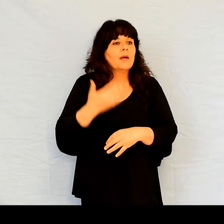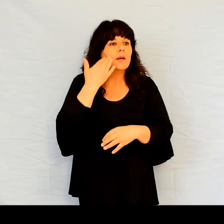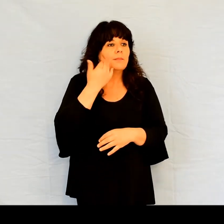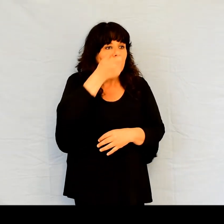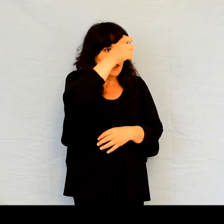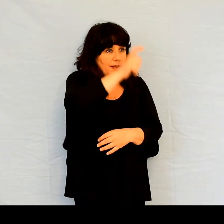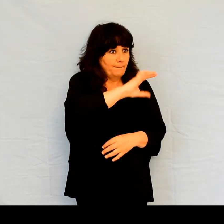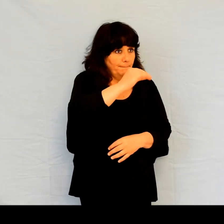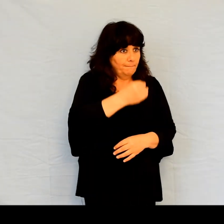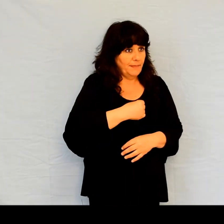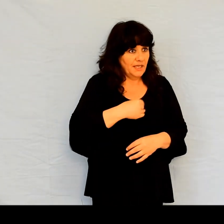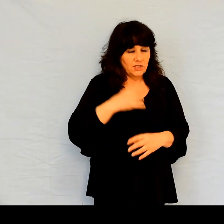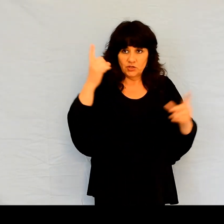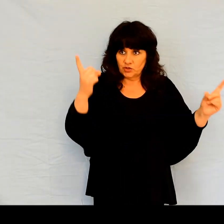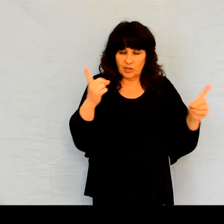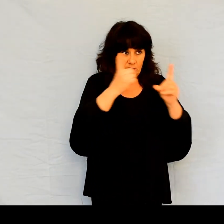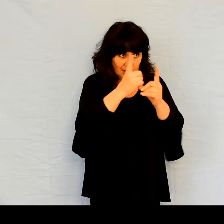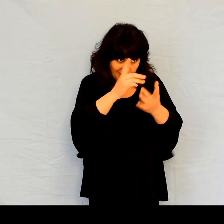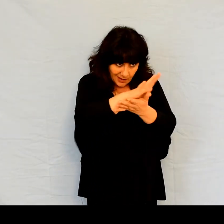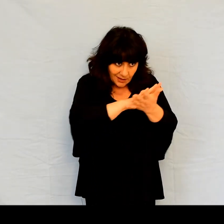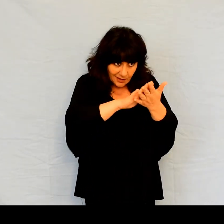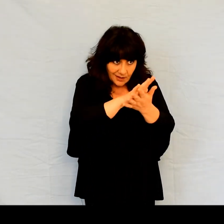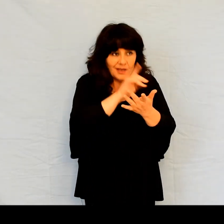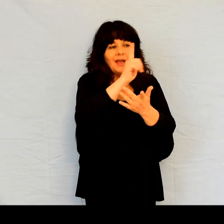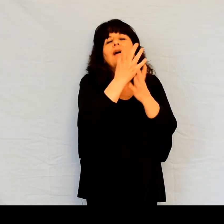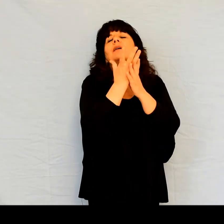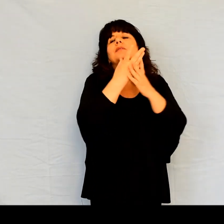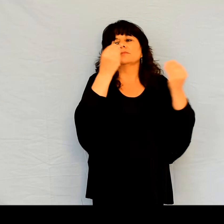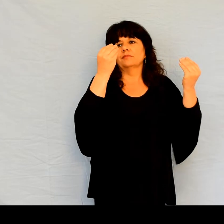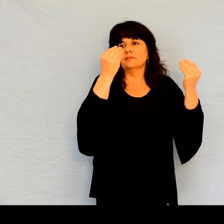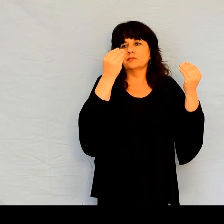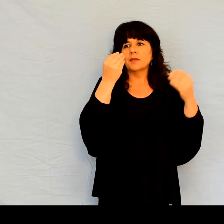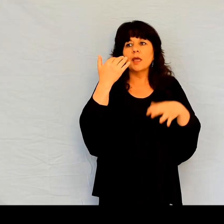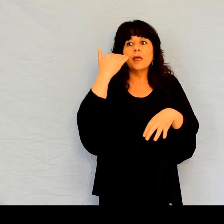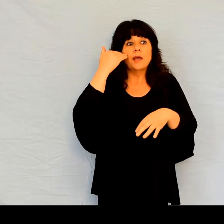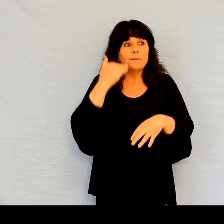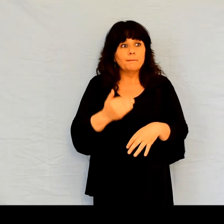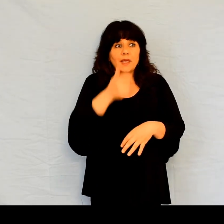vous maintiendrez ses péchés, ils seront maintenus. »